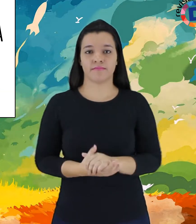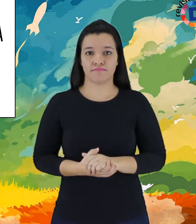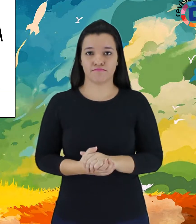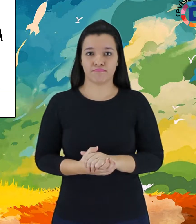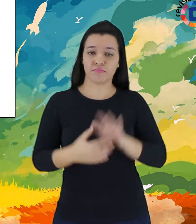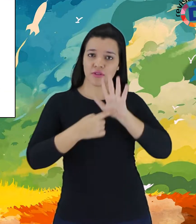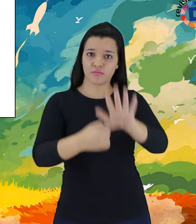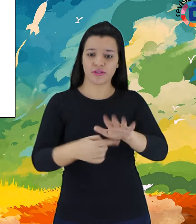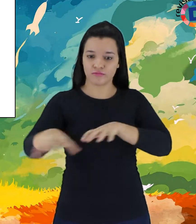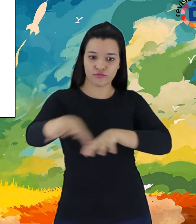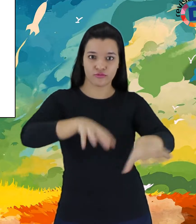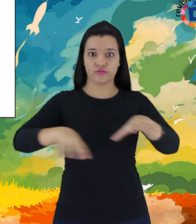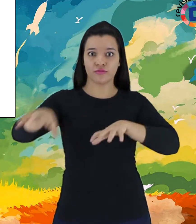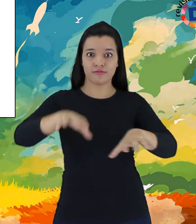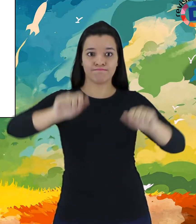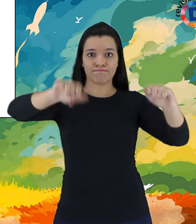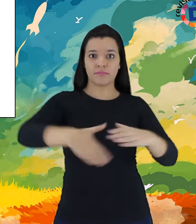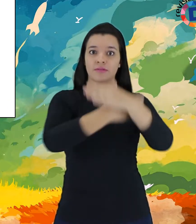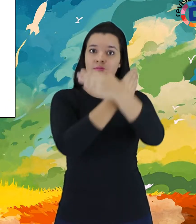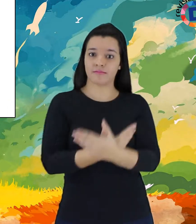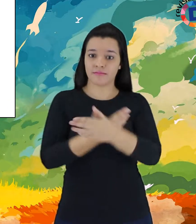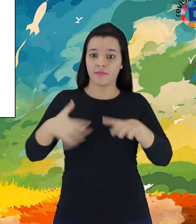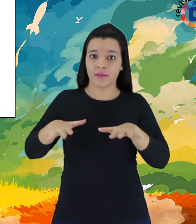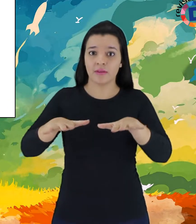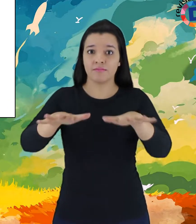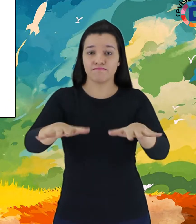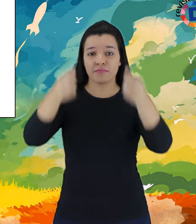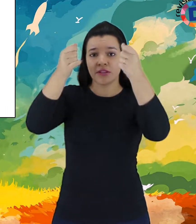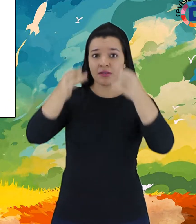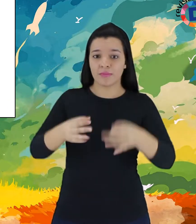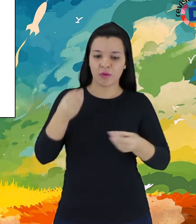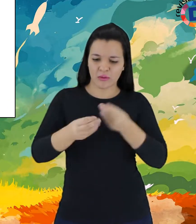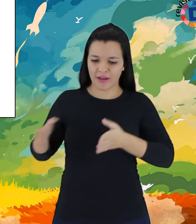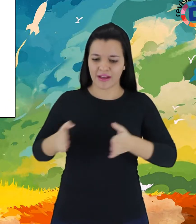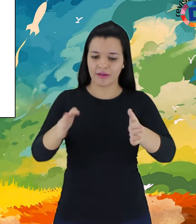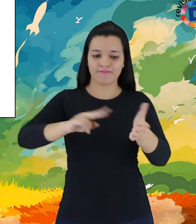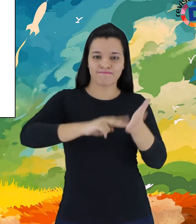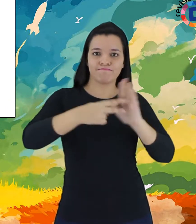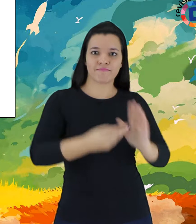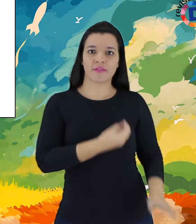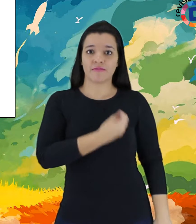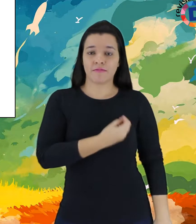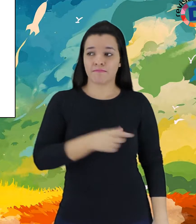da Inclusão, Os Caminhos da Pessoa com Deficiência, estará na Associação Esportiva